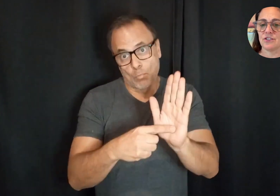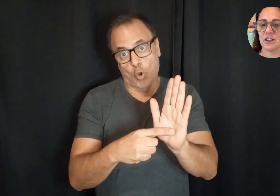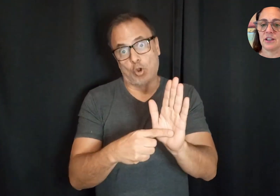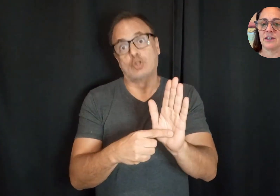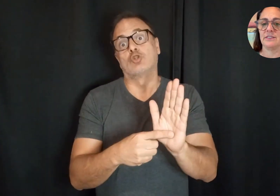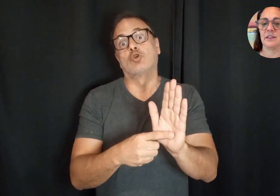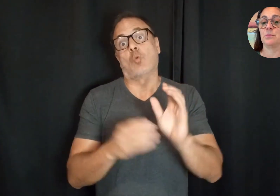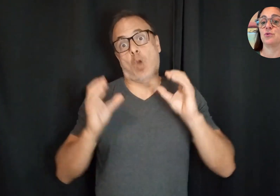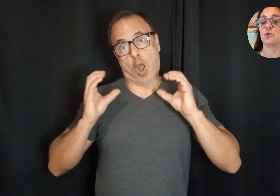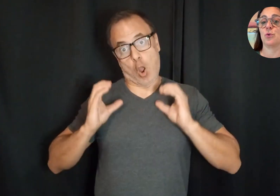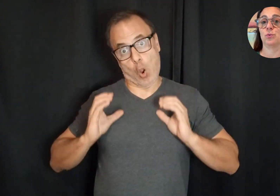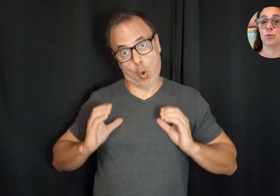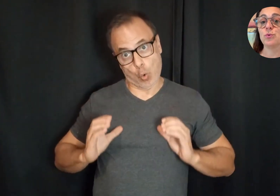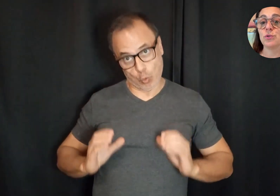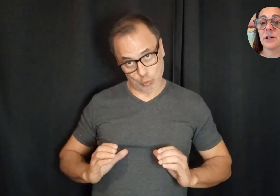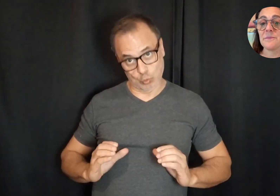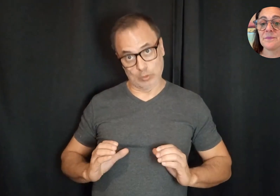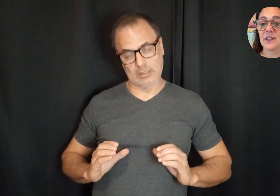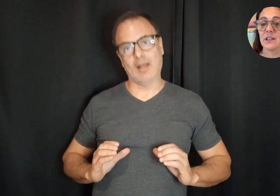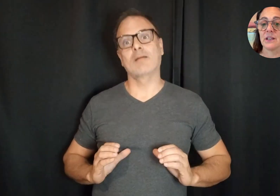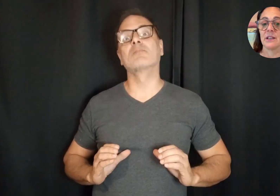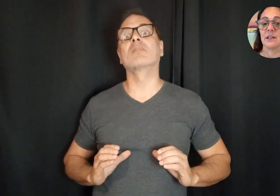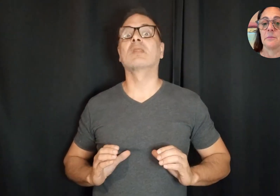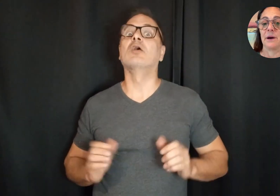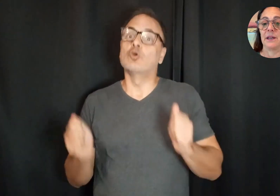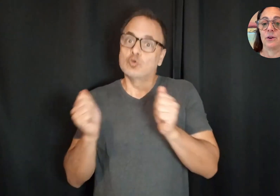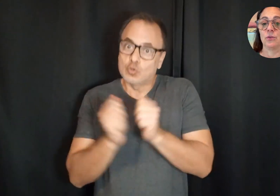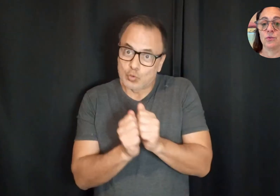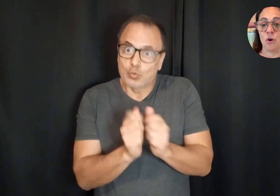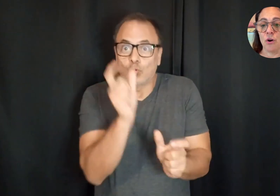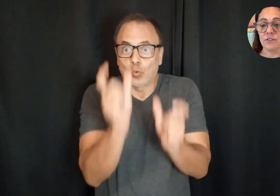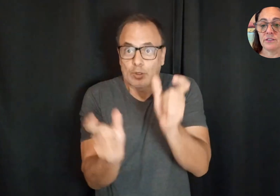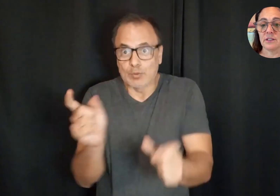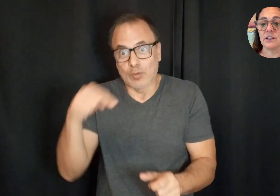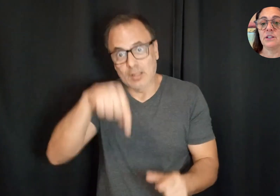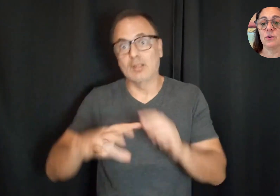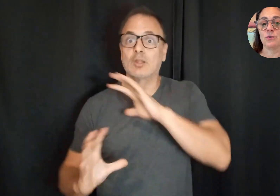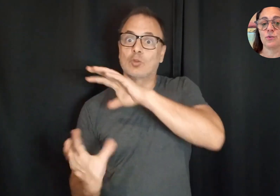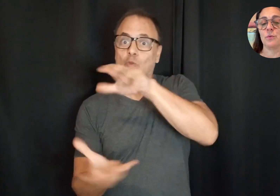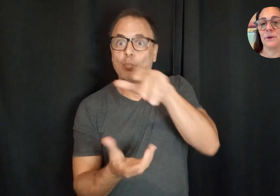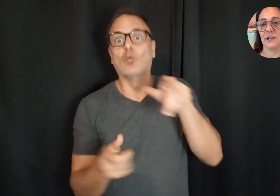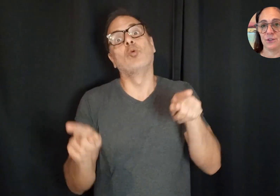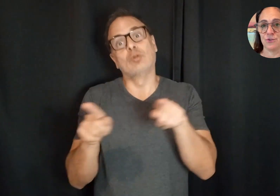seja exemplo de conduta para nós e nossos companheiros de